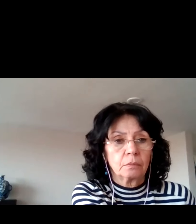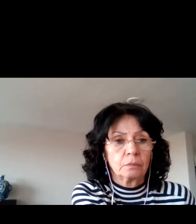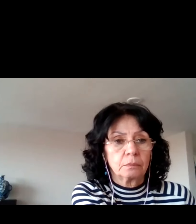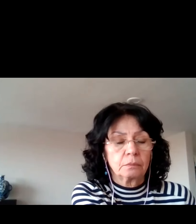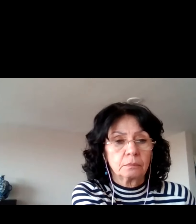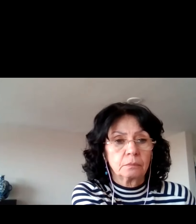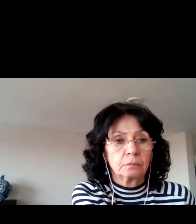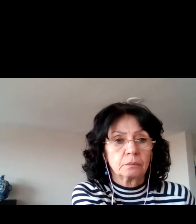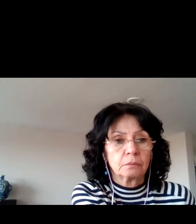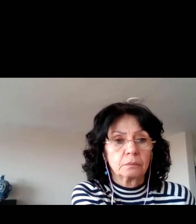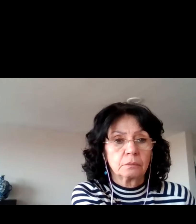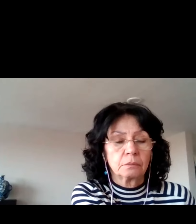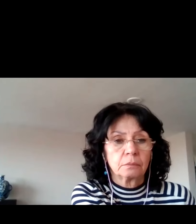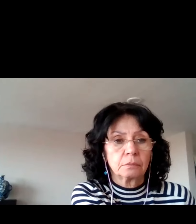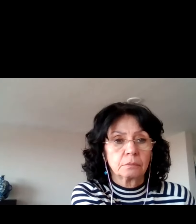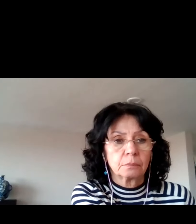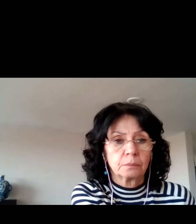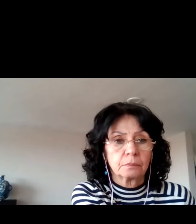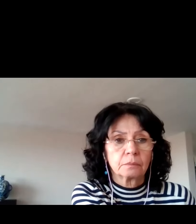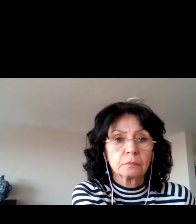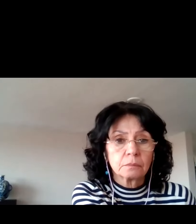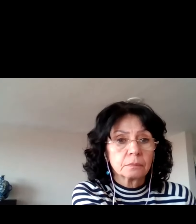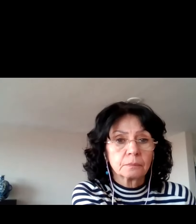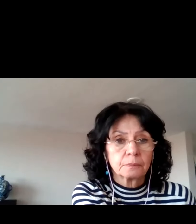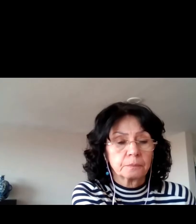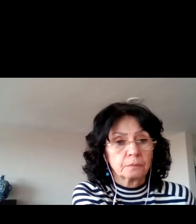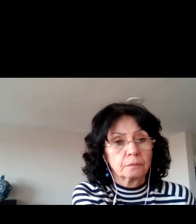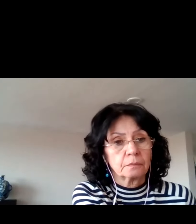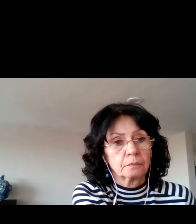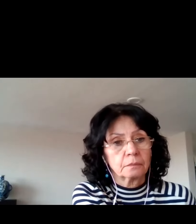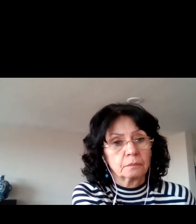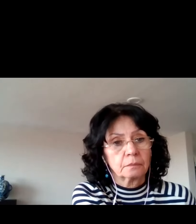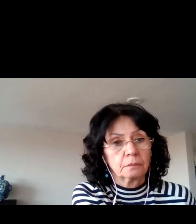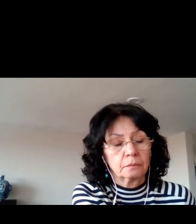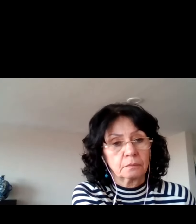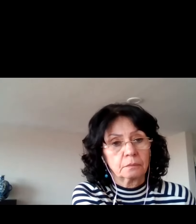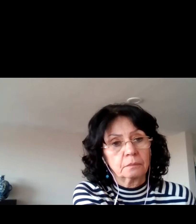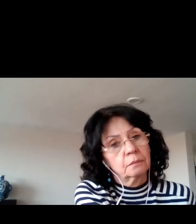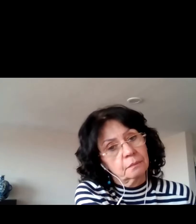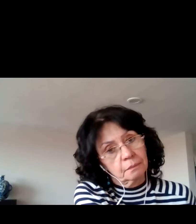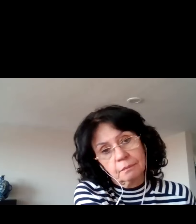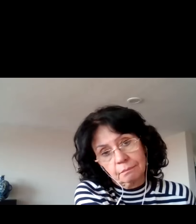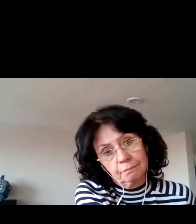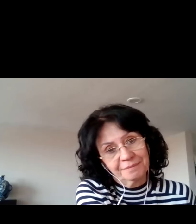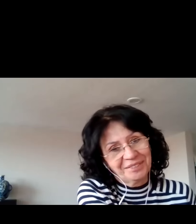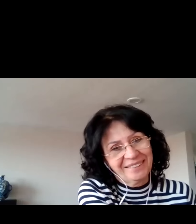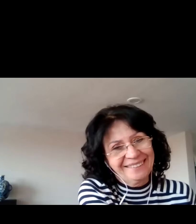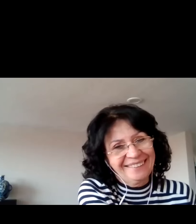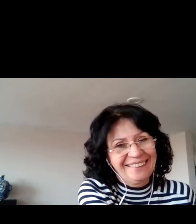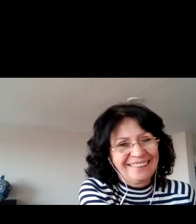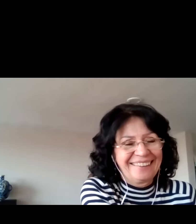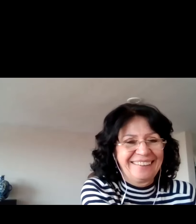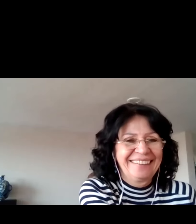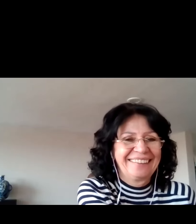en donde a lo mejor no vas a contratar a alguien específicamente para que sea el oficial de cumplimiento, porque no va a ser